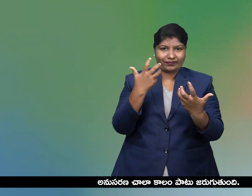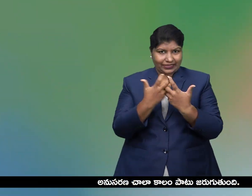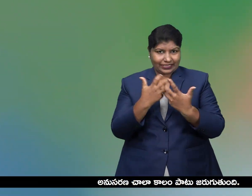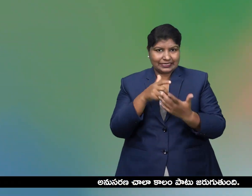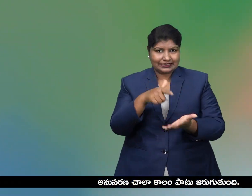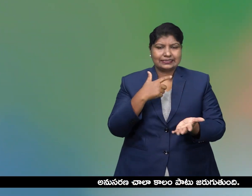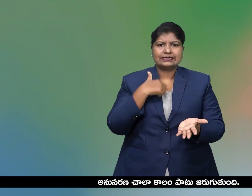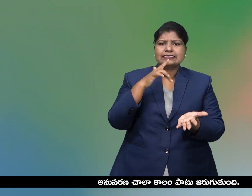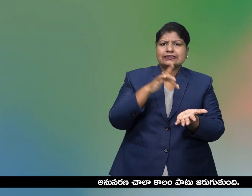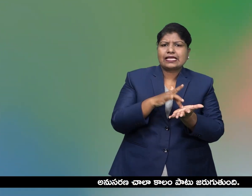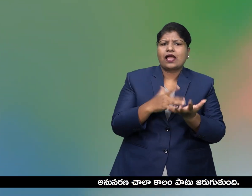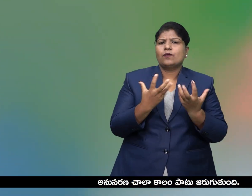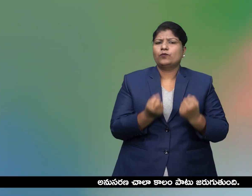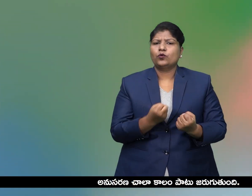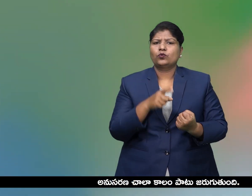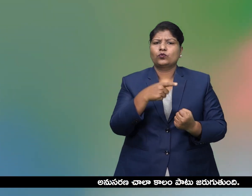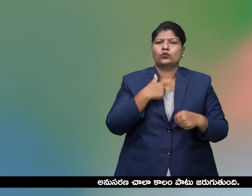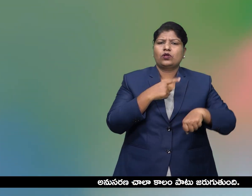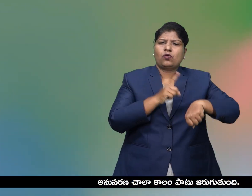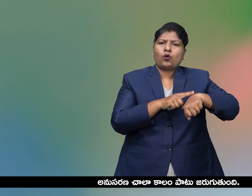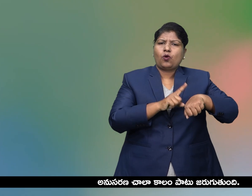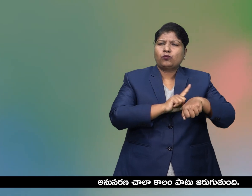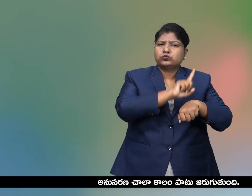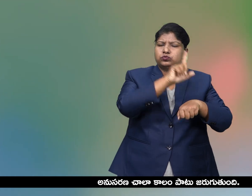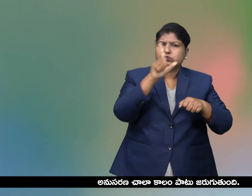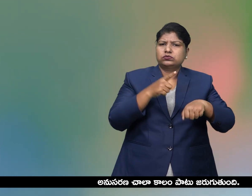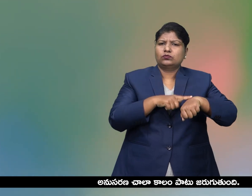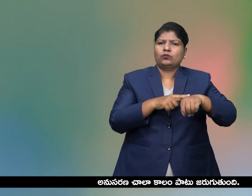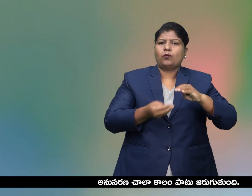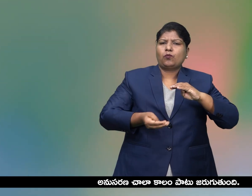అనుసరణ చాలా కాలం పాటు జరుగుతుంది.